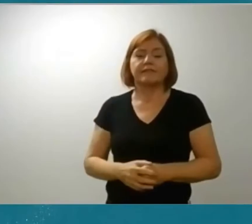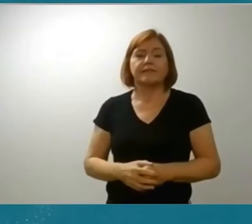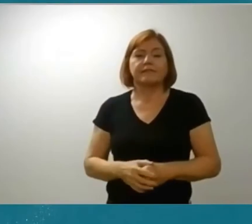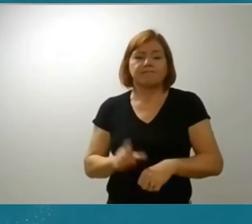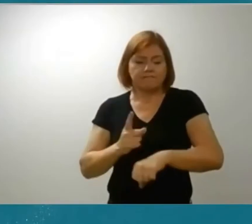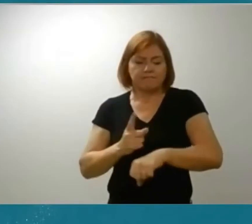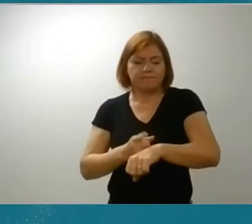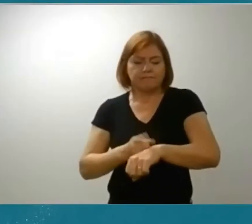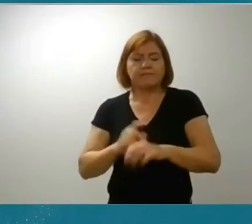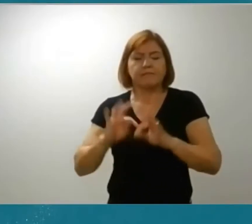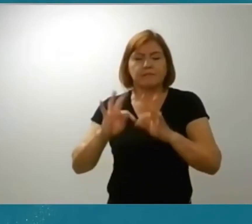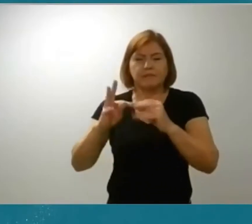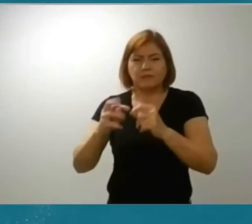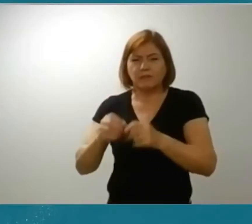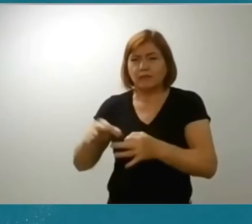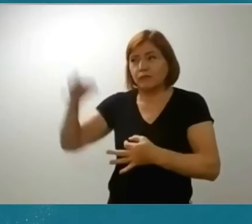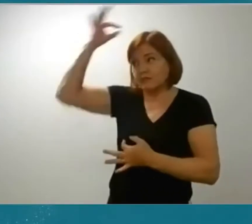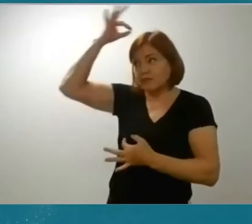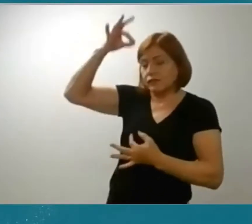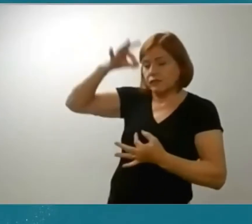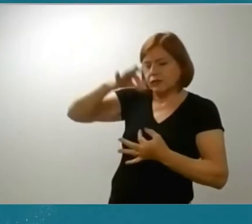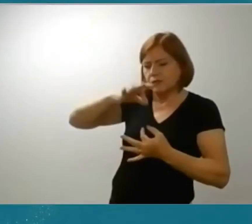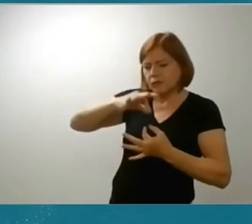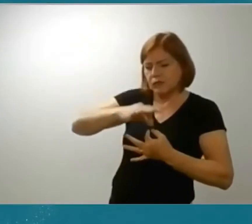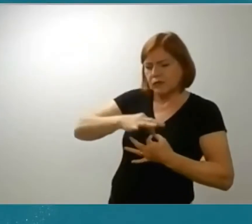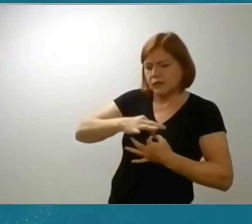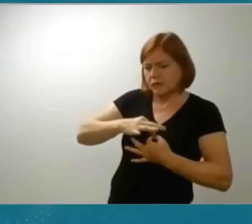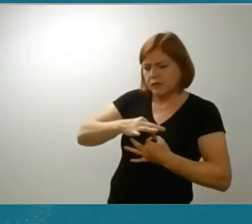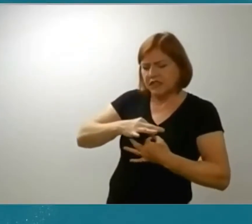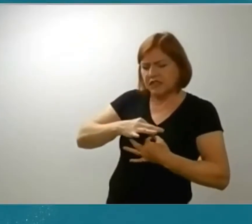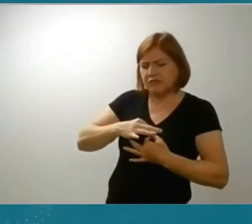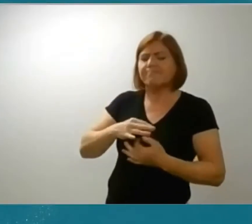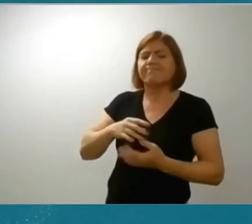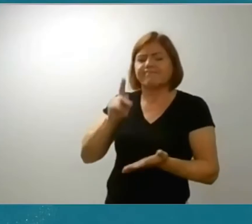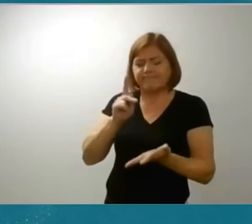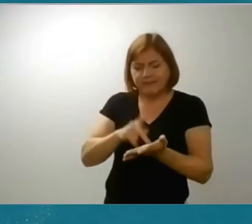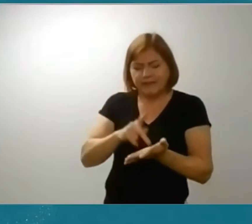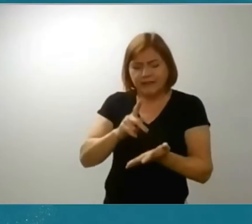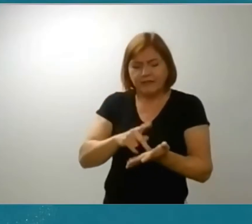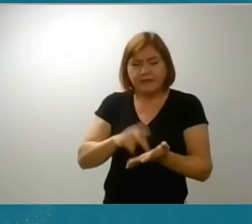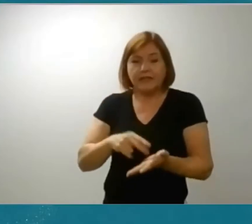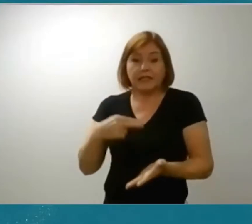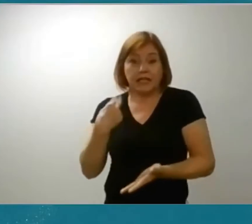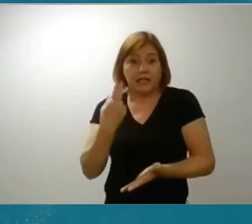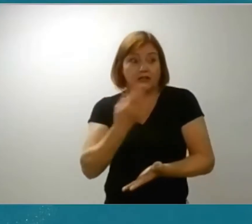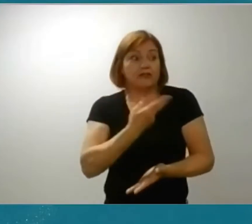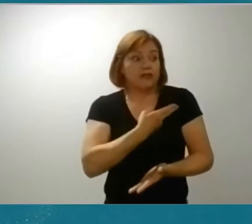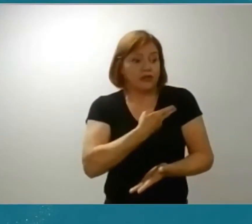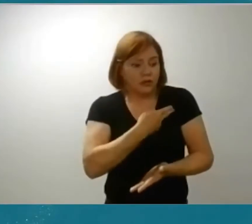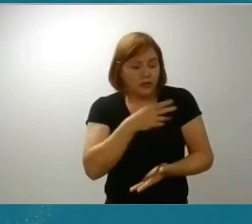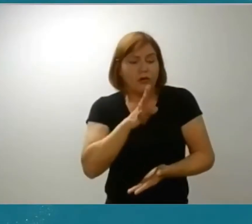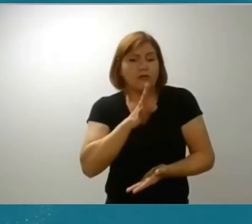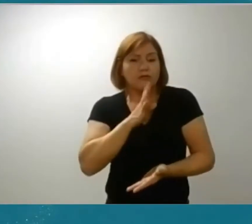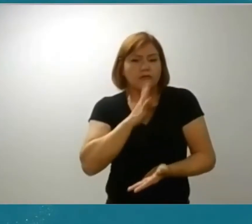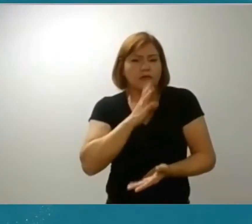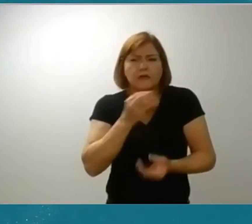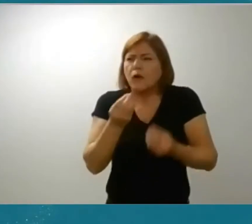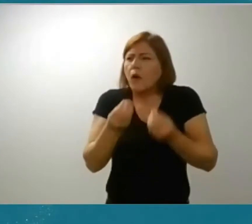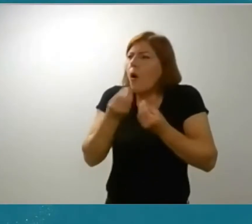em Deus, crede também em mim. Na casa de meu pai há muitas moradas, se assim não fora, eu vos teria